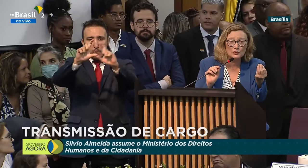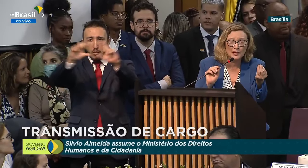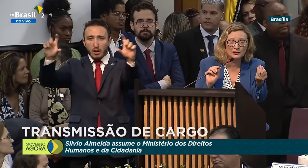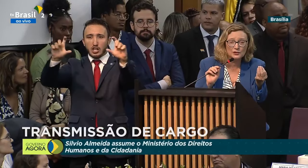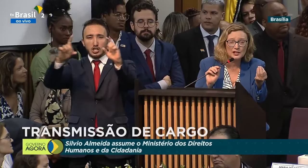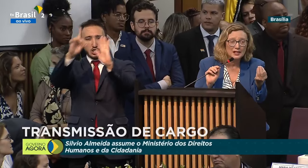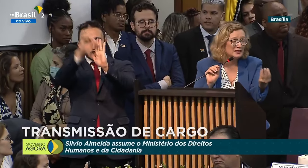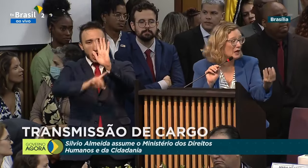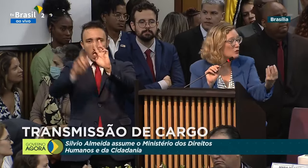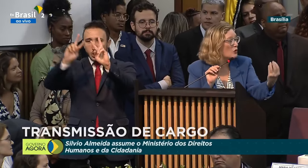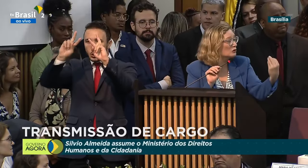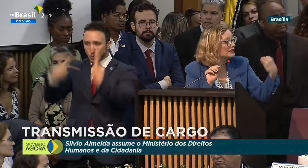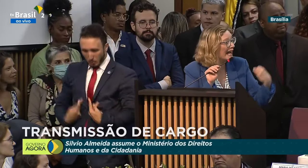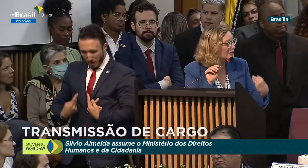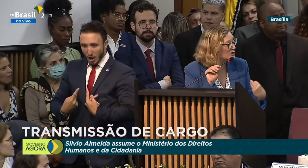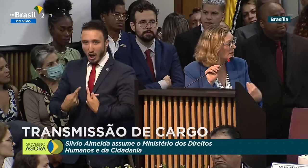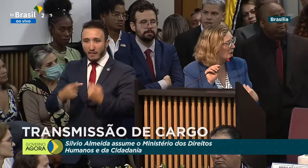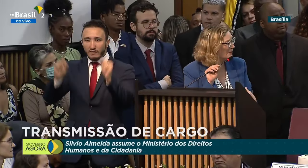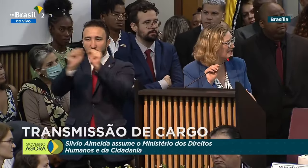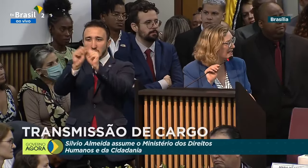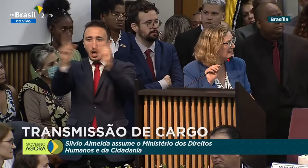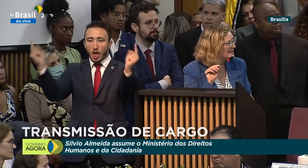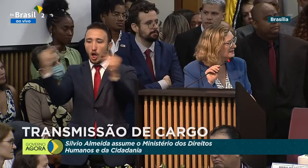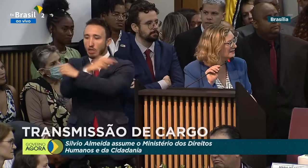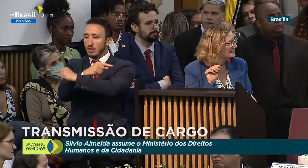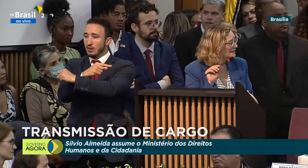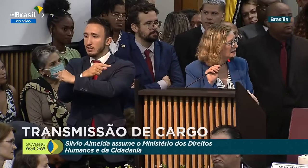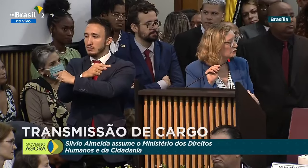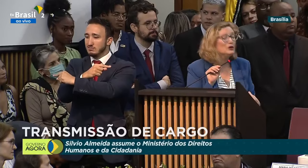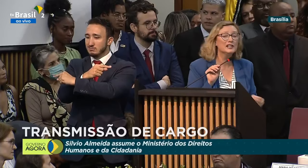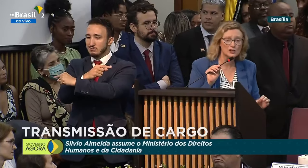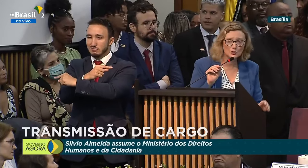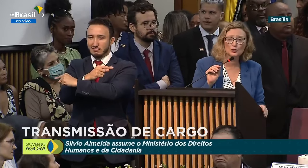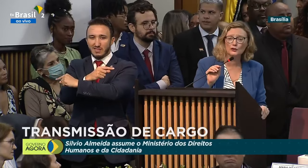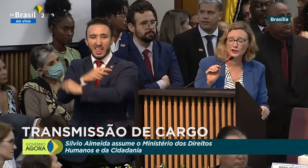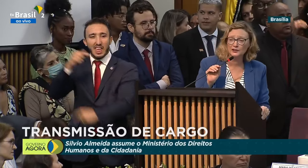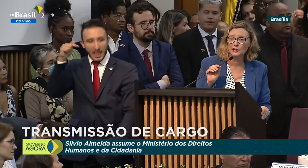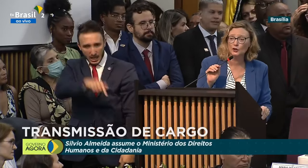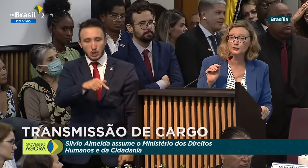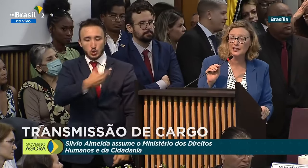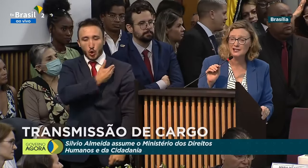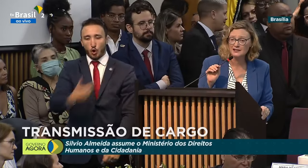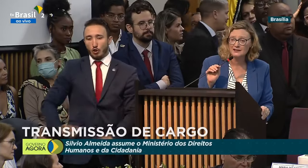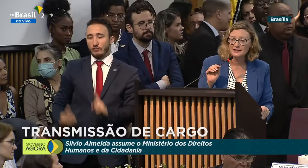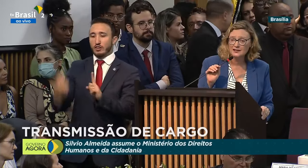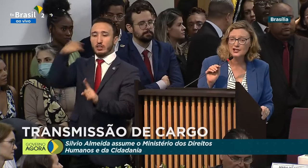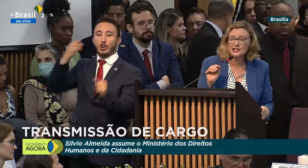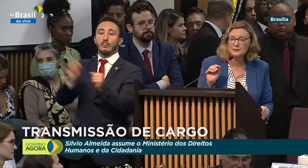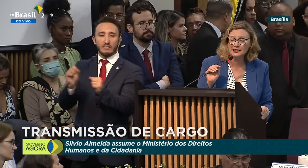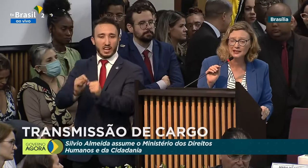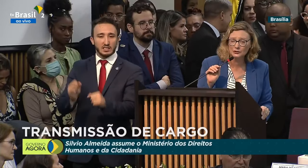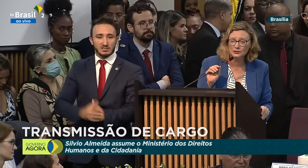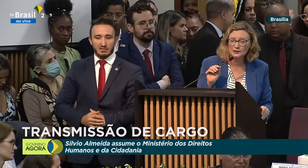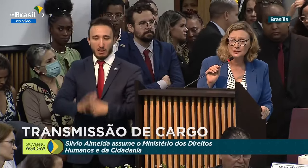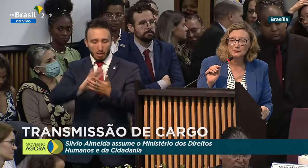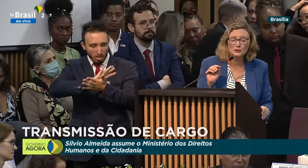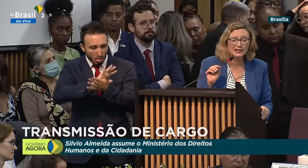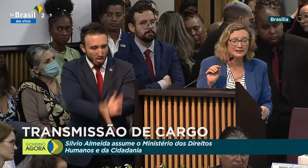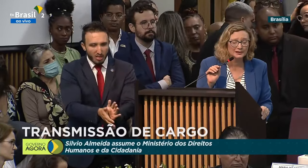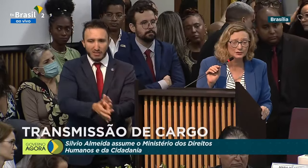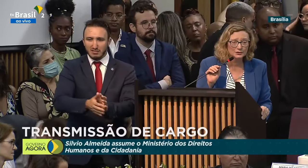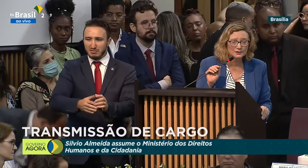dos direitos humanos em algo contrário a sua própria Essência foi isso que o governo anterior fez discriminando